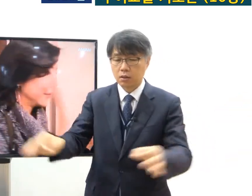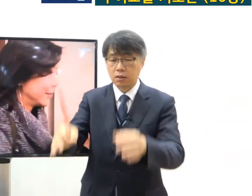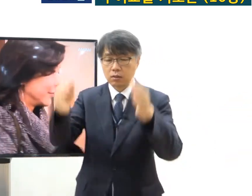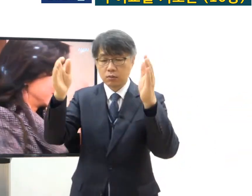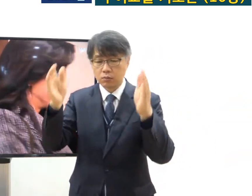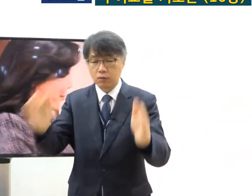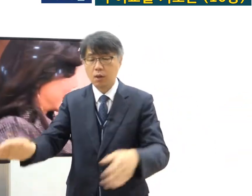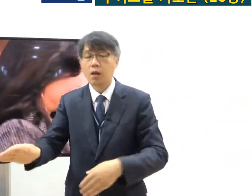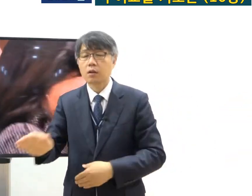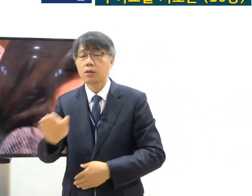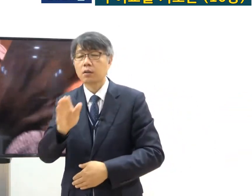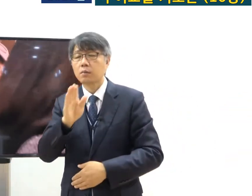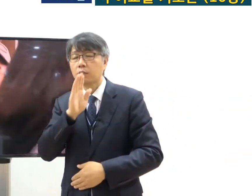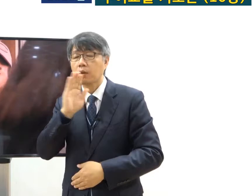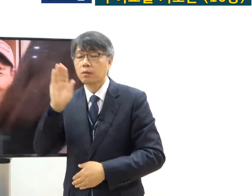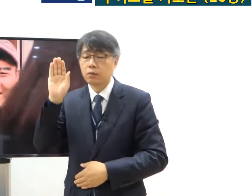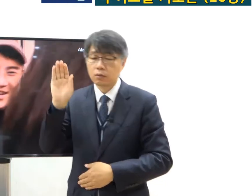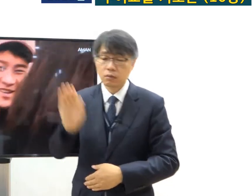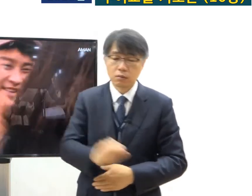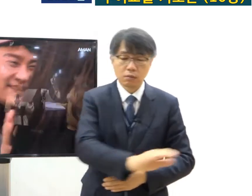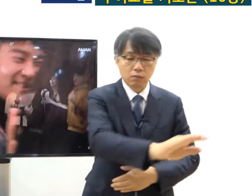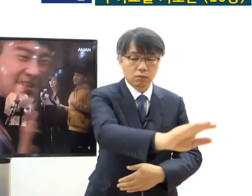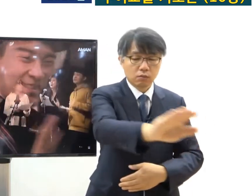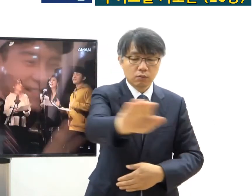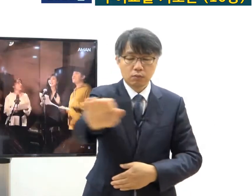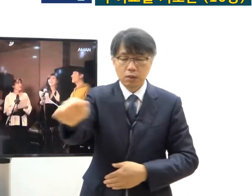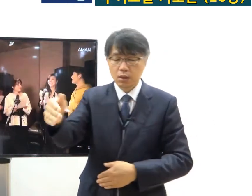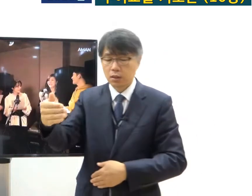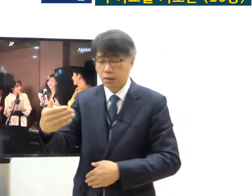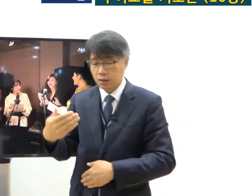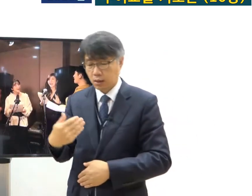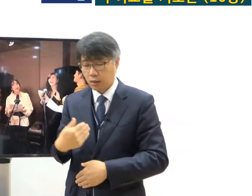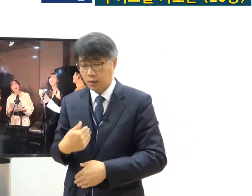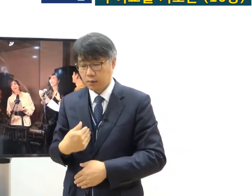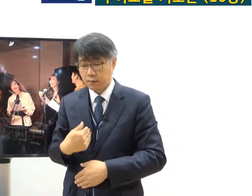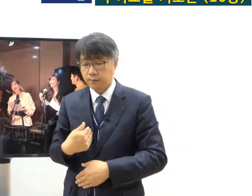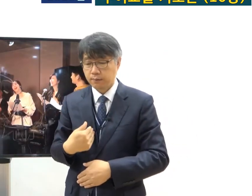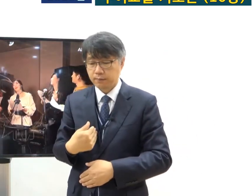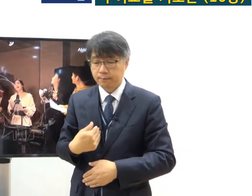이 순간이 바로 우리들